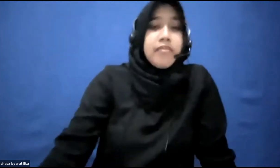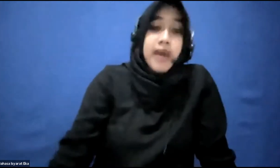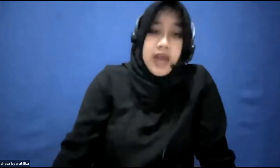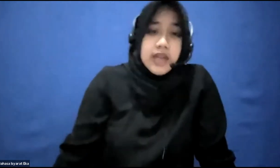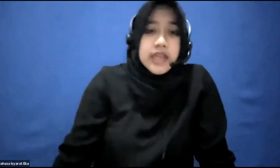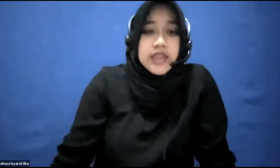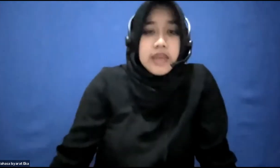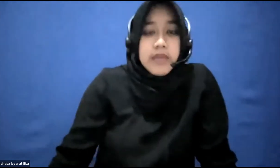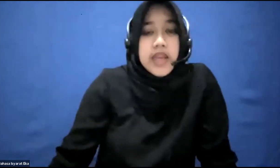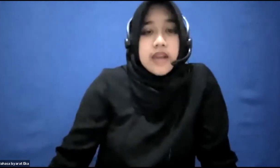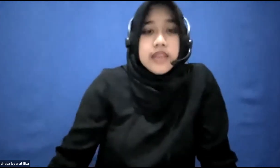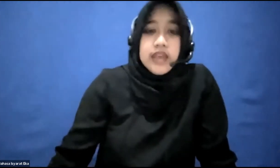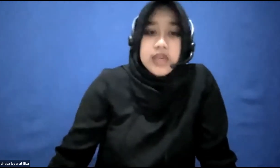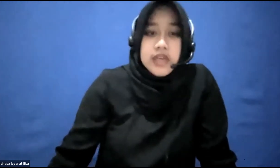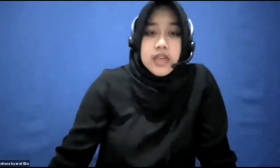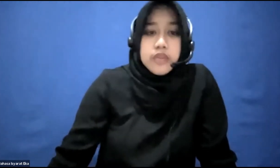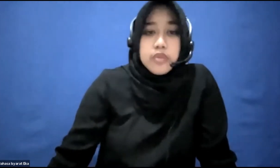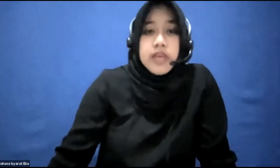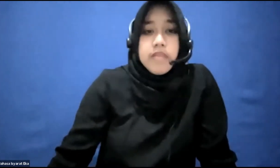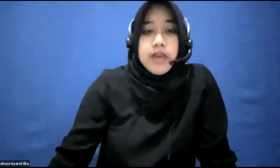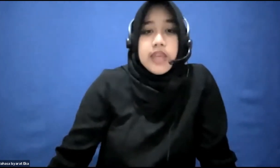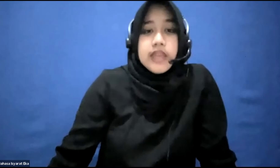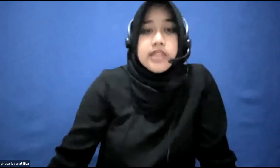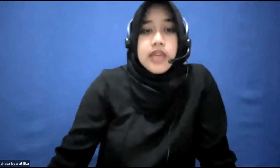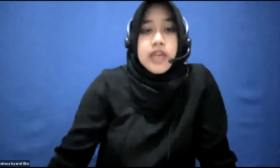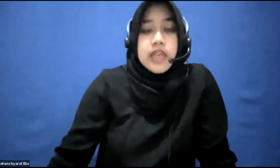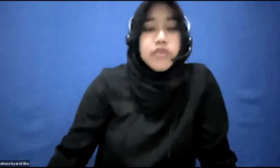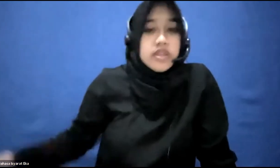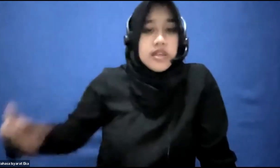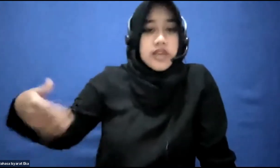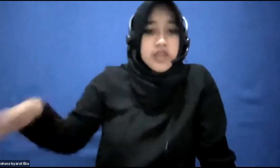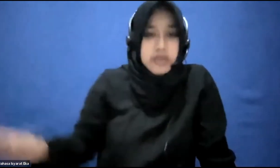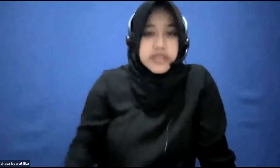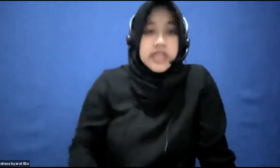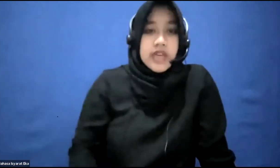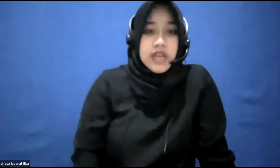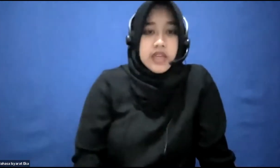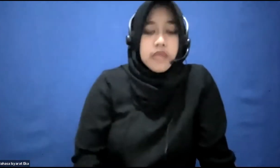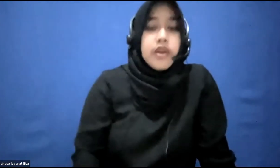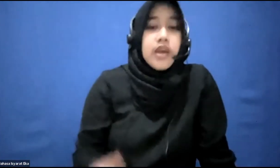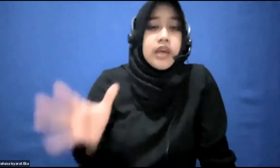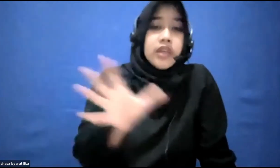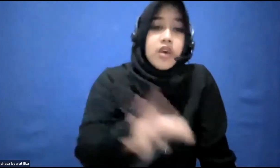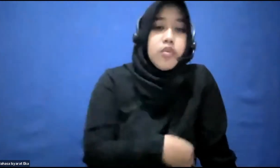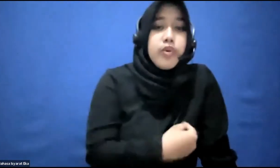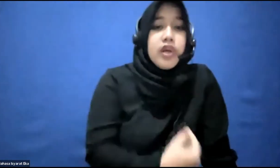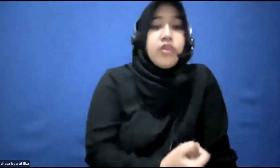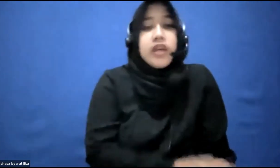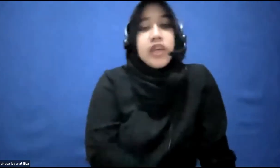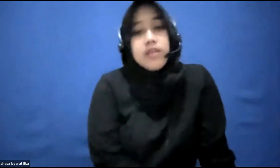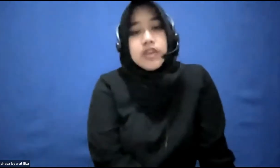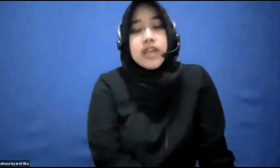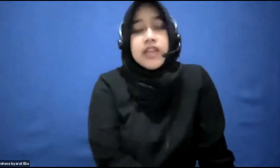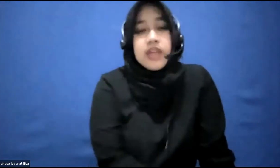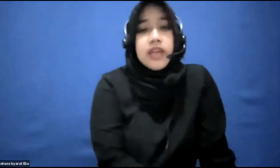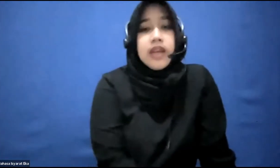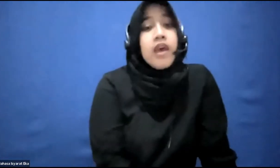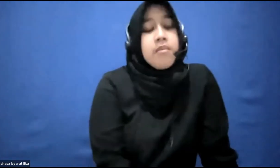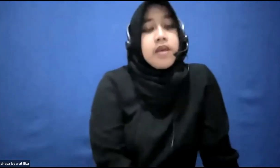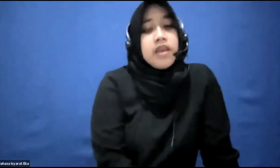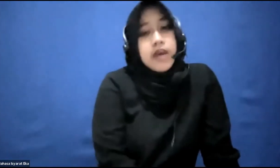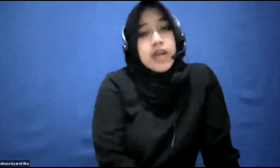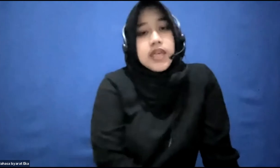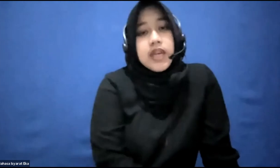ketika tema di artikel itu tuh bagaimana kita udah selesai nih wawancara nih, udah kita kumpulkan, udah kita buat artikel.